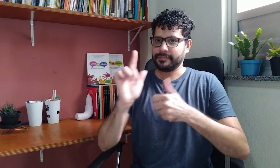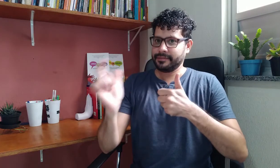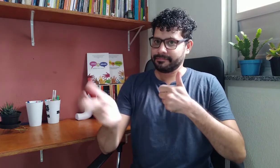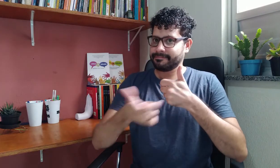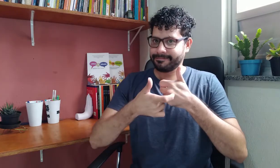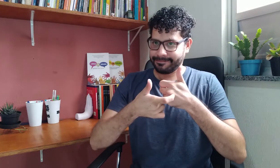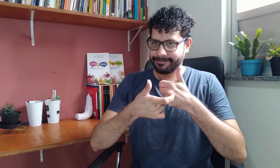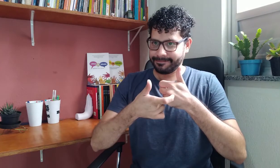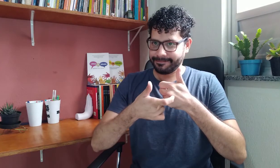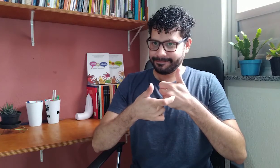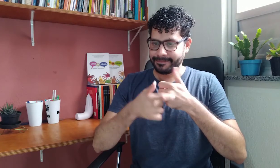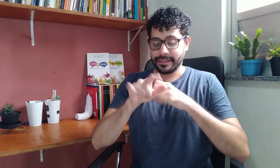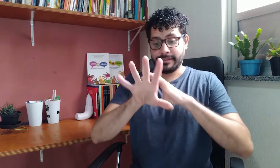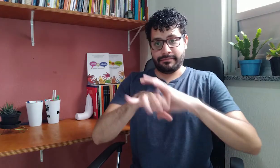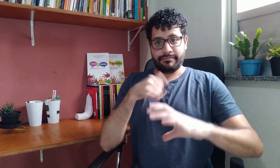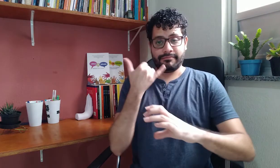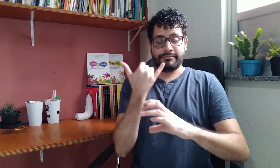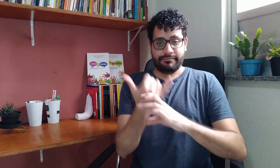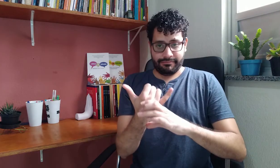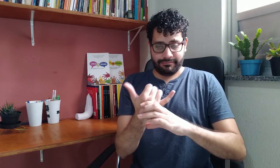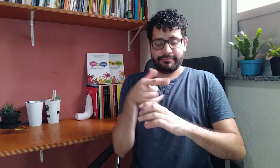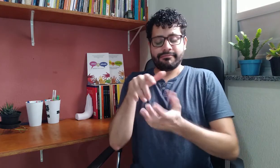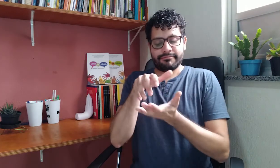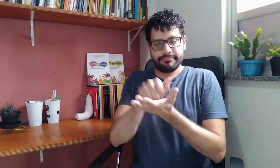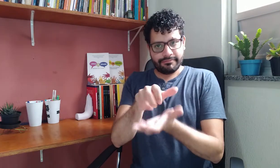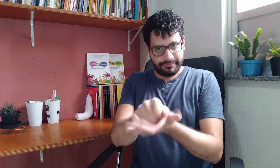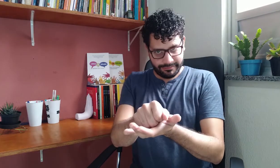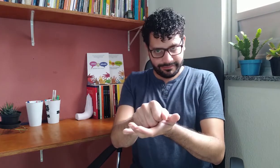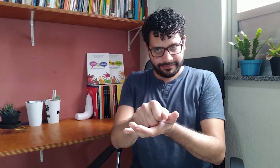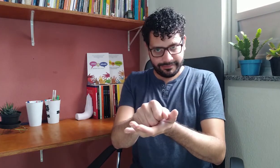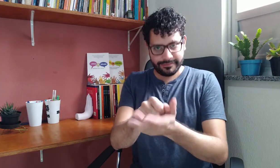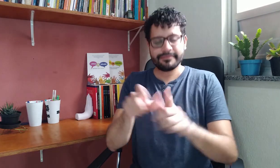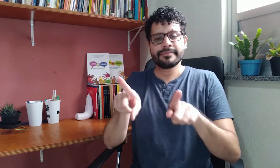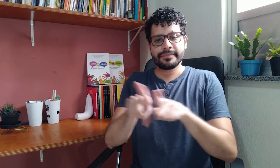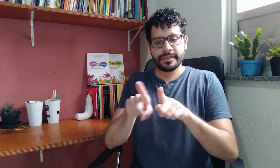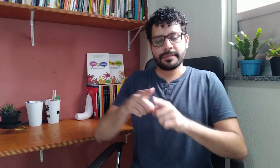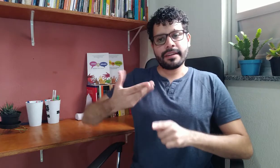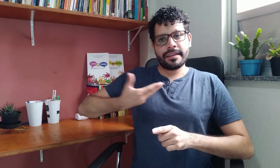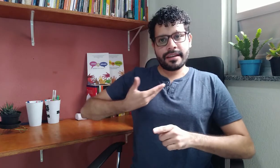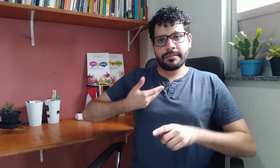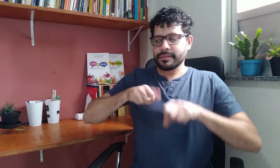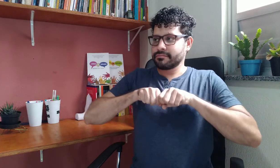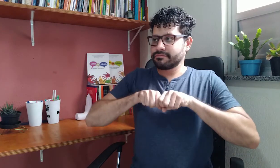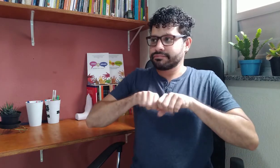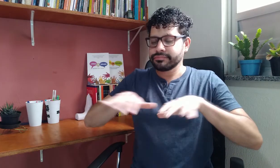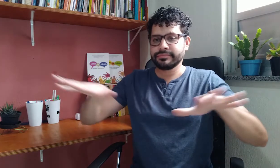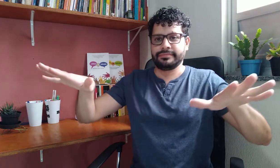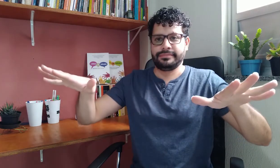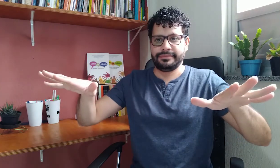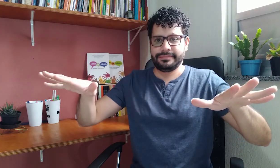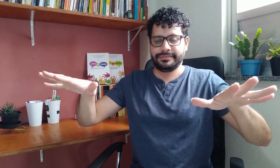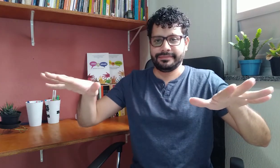E não se esqueça, clique no gostei do vídeo, se inscreva no canal e compartilhe com os